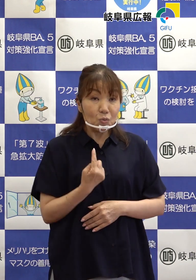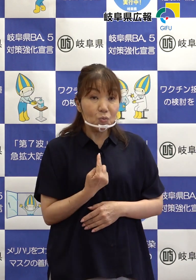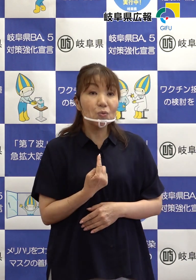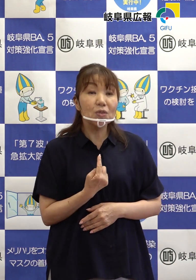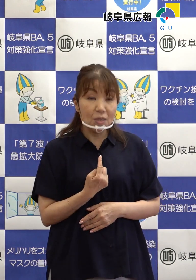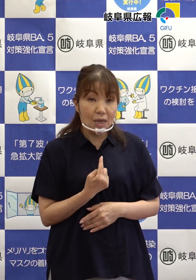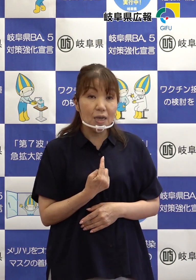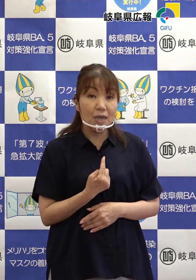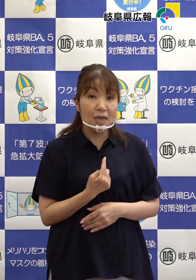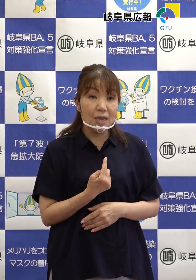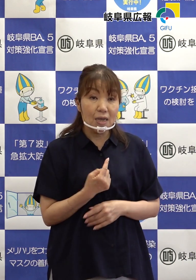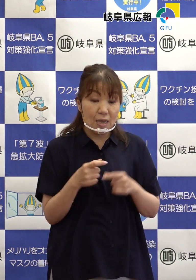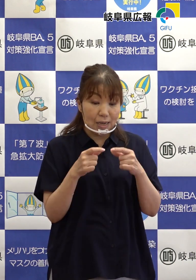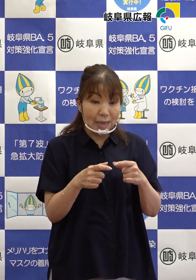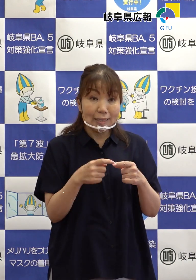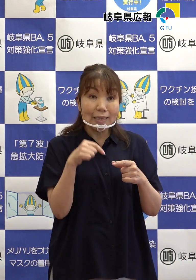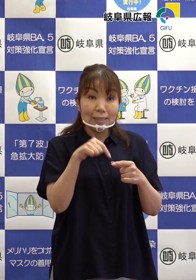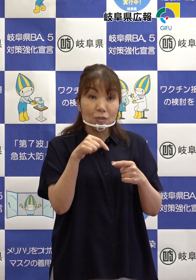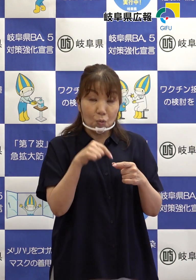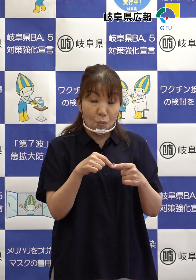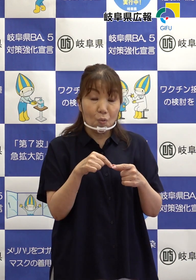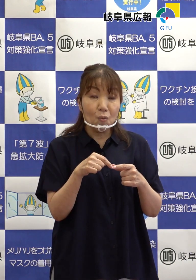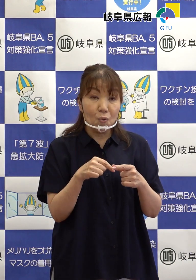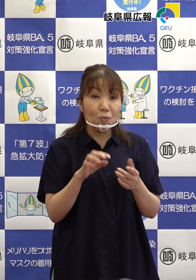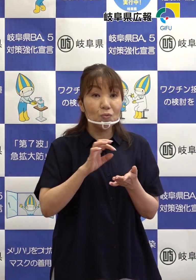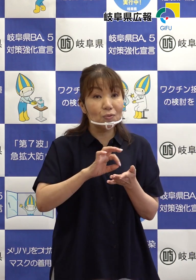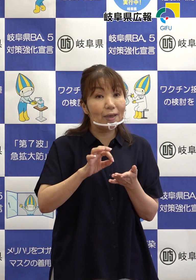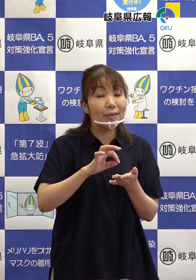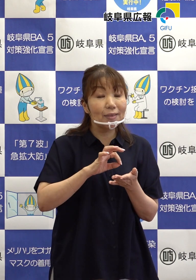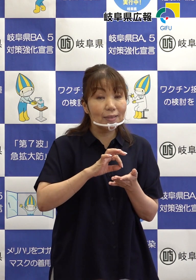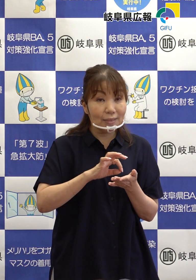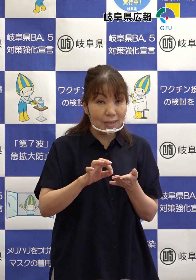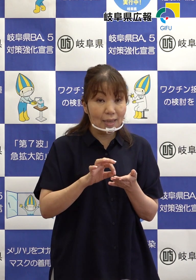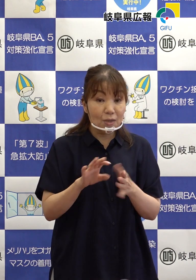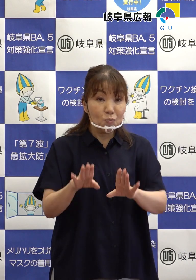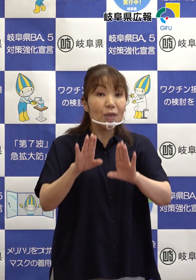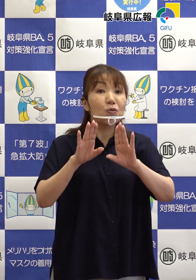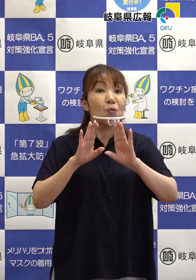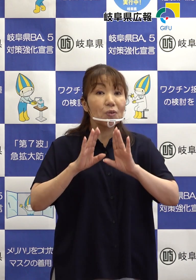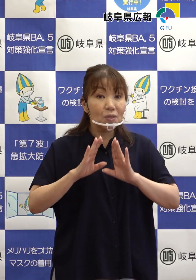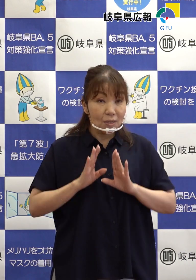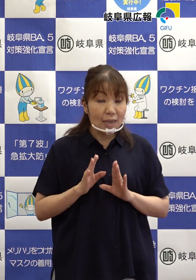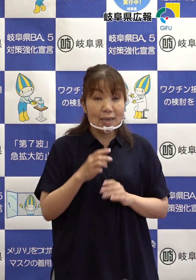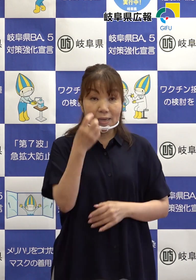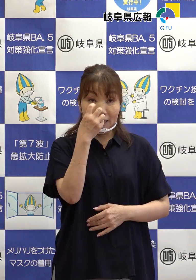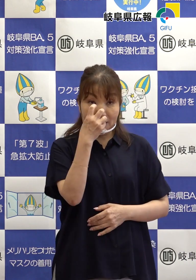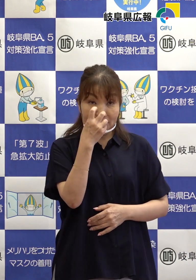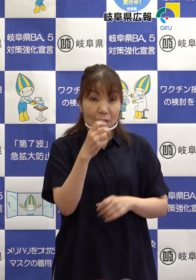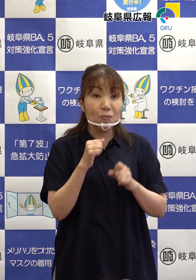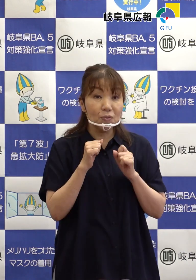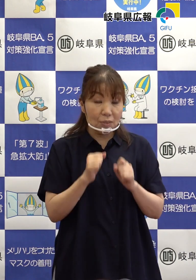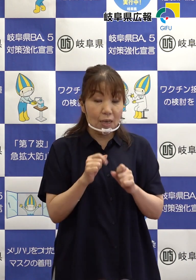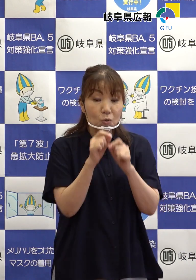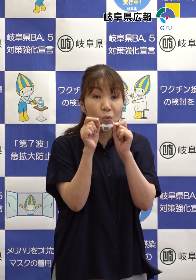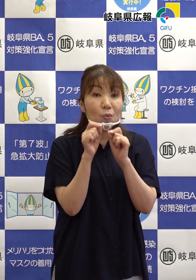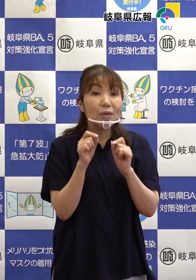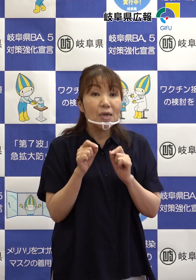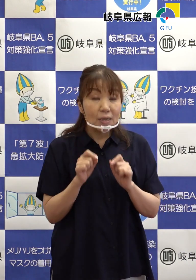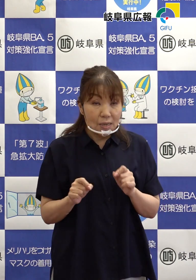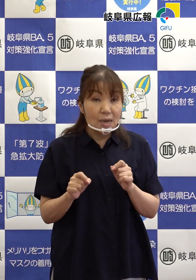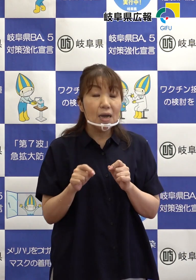ね抗原定性検査キットをを受け取って検査をしてそしてその結果